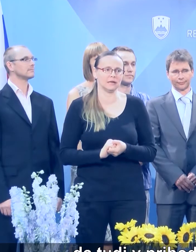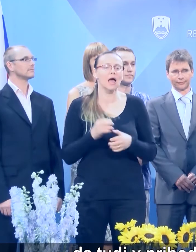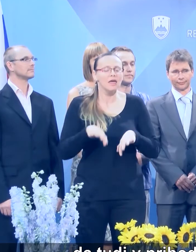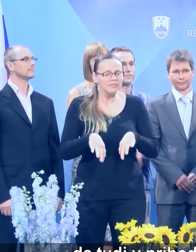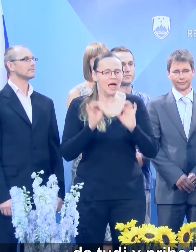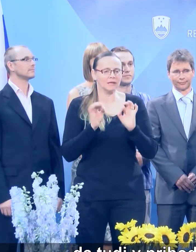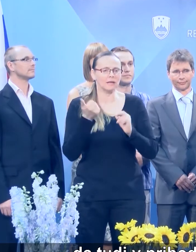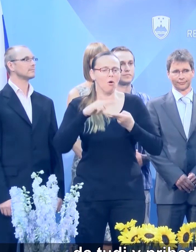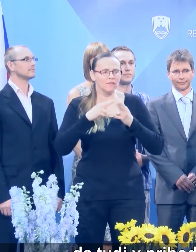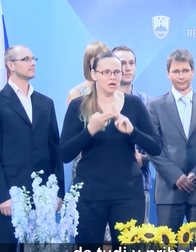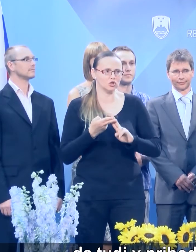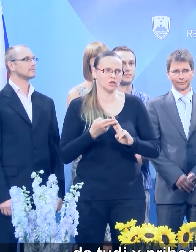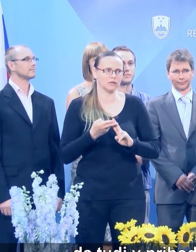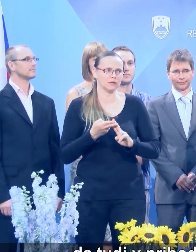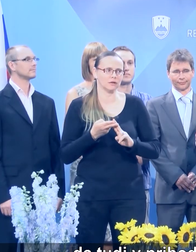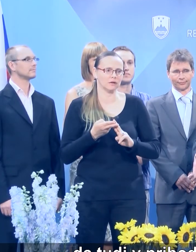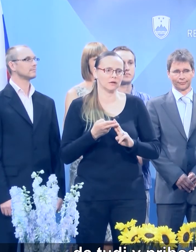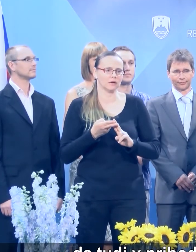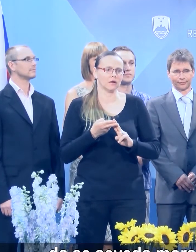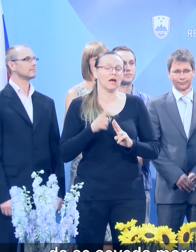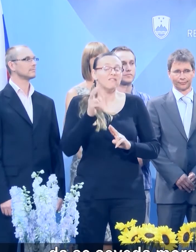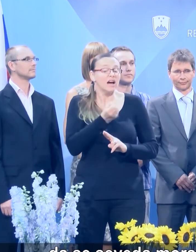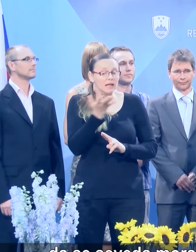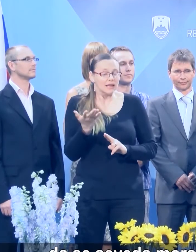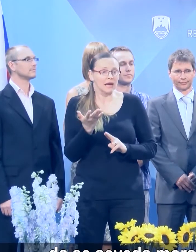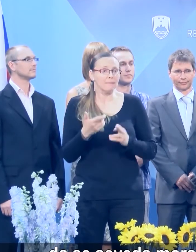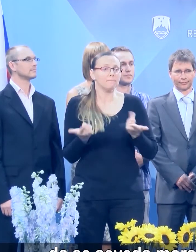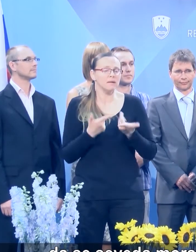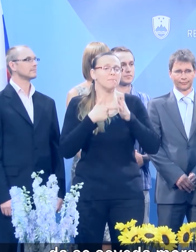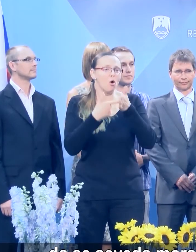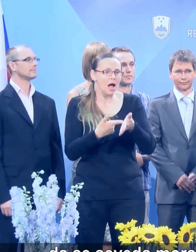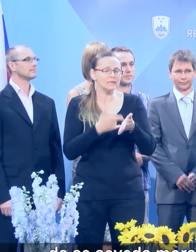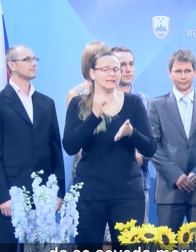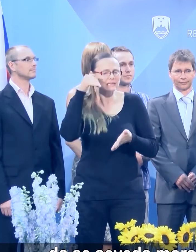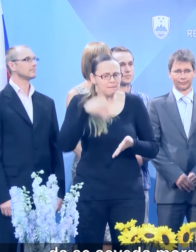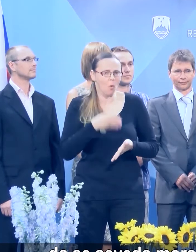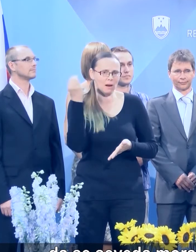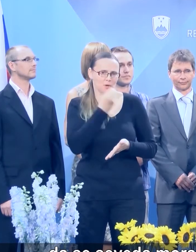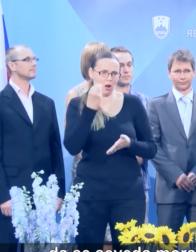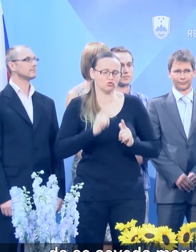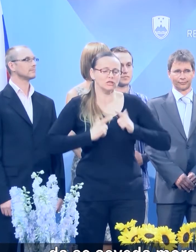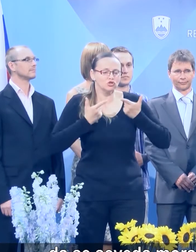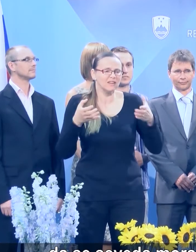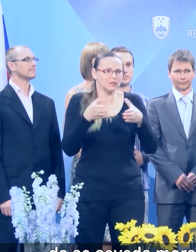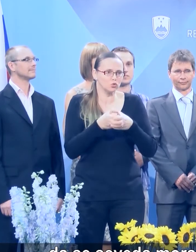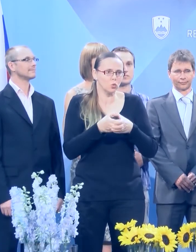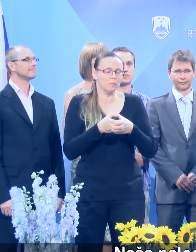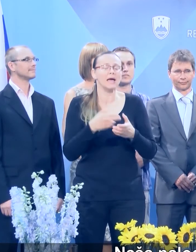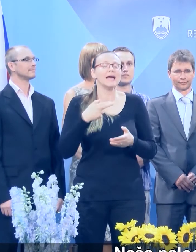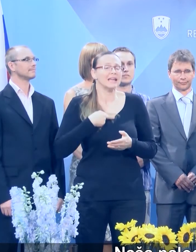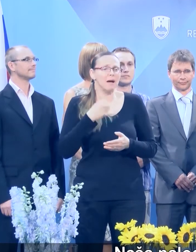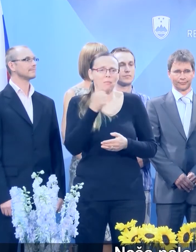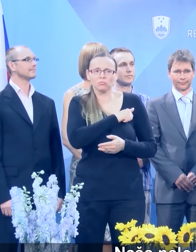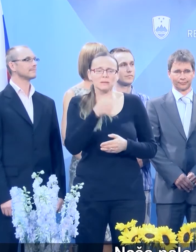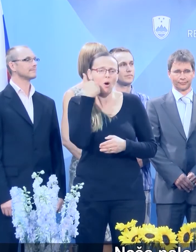najdemo način, po katerem bi pokazali, da seveda se moramo naučiti živeti skupaj, ker imamo samo eno državo in